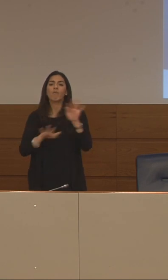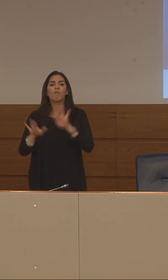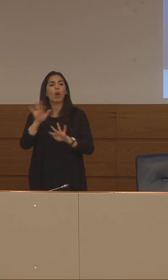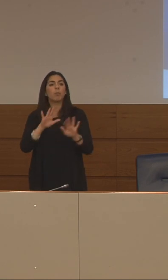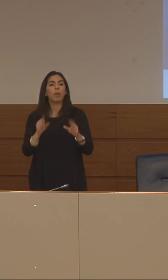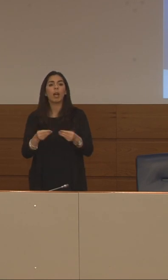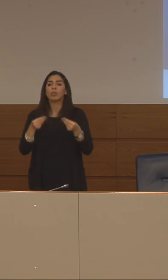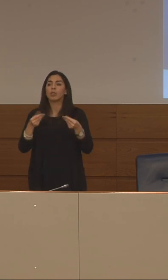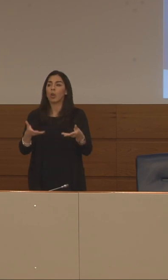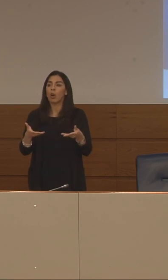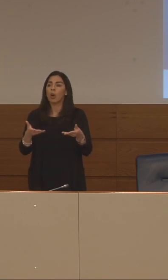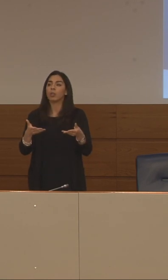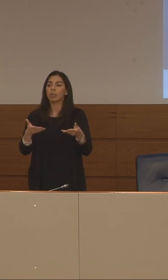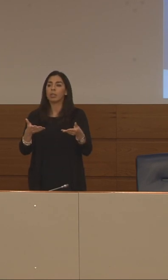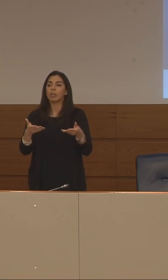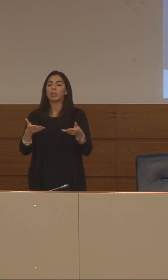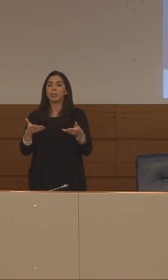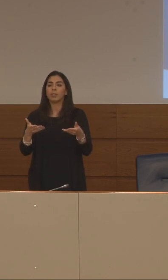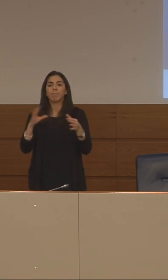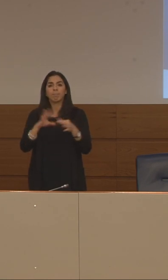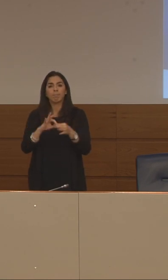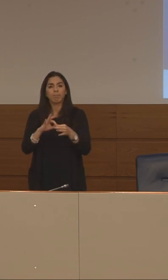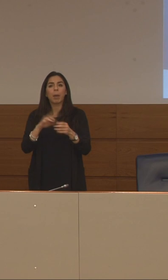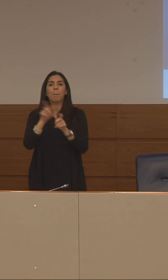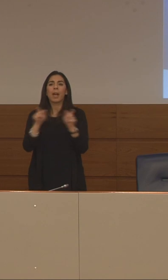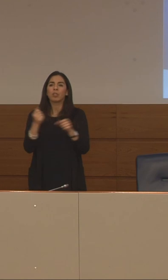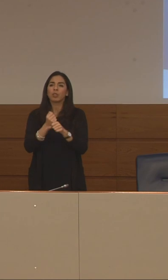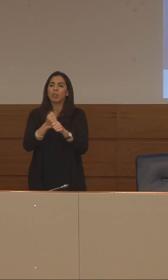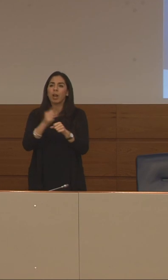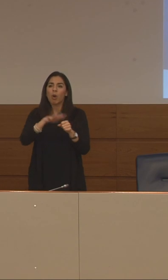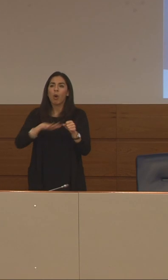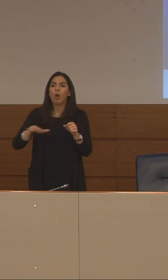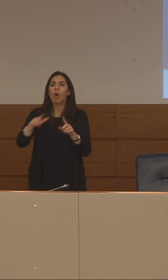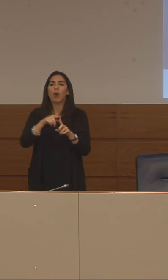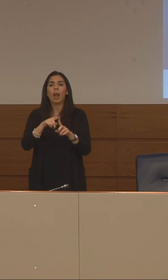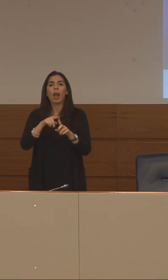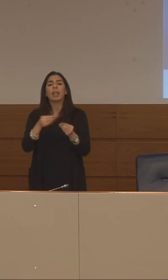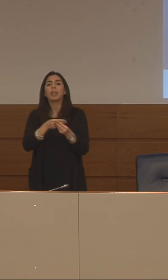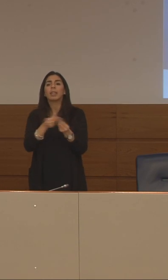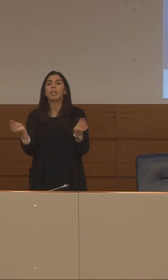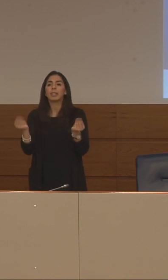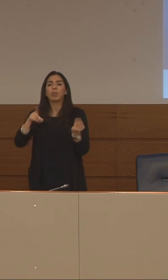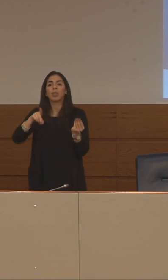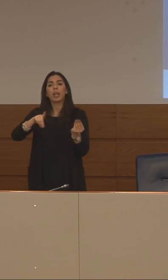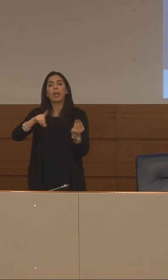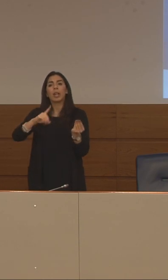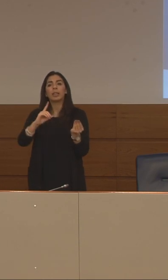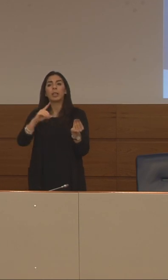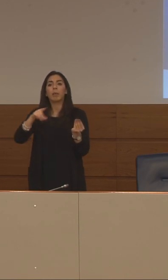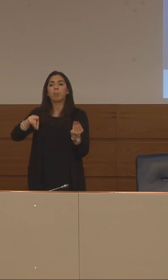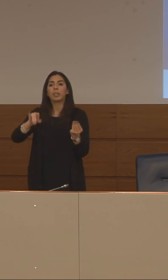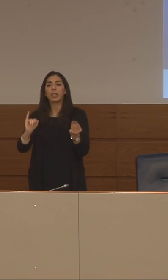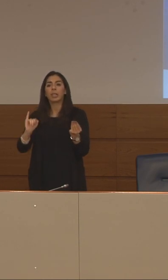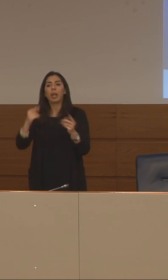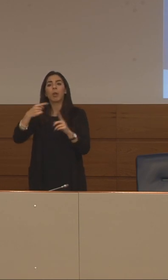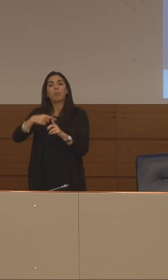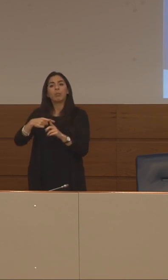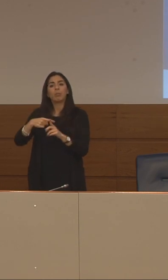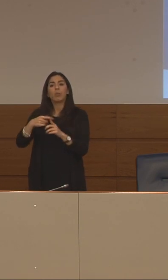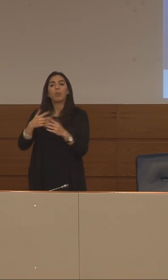riguardo forze in campo distribuzione dei dpi e dei respiratori